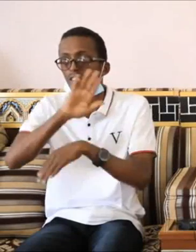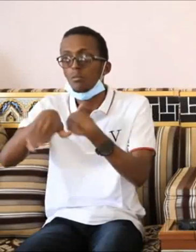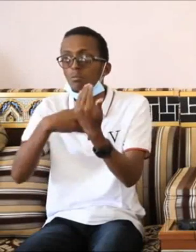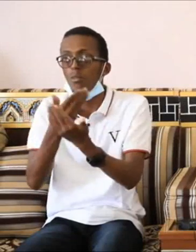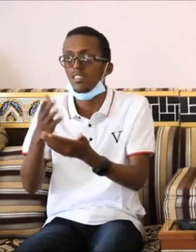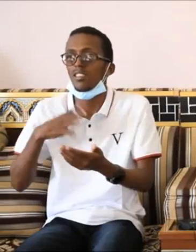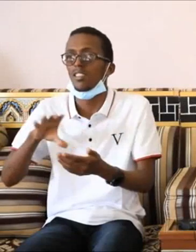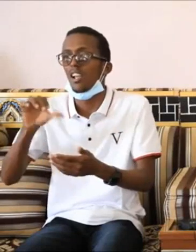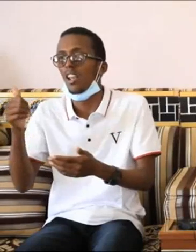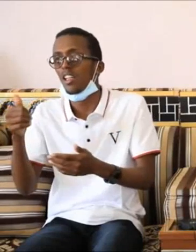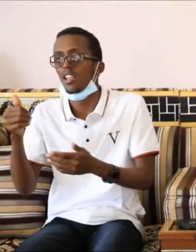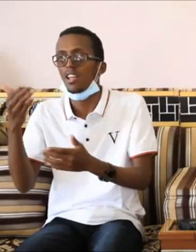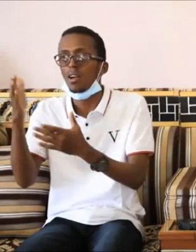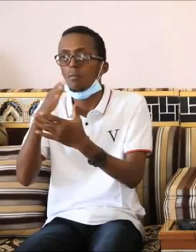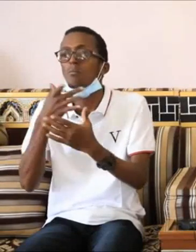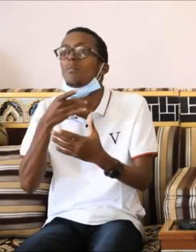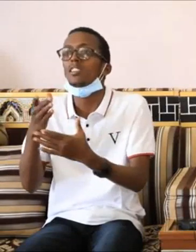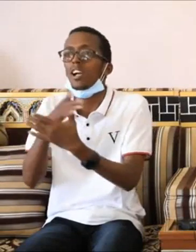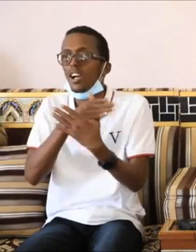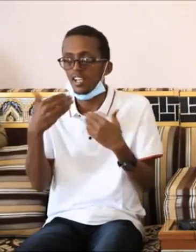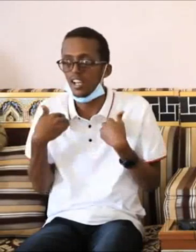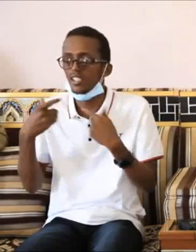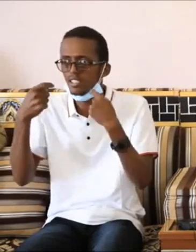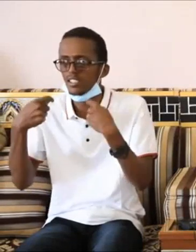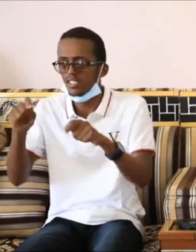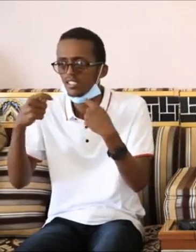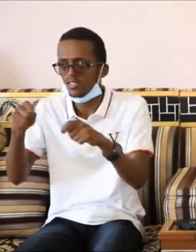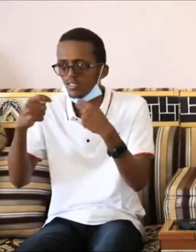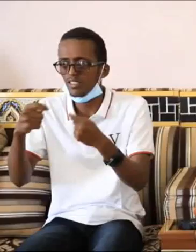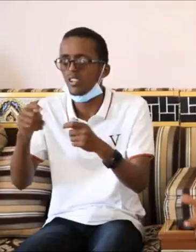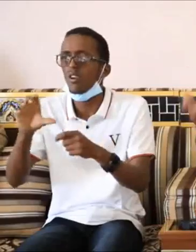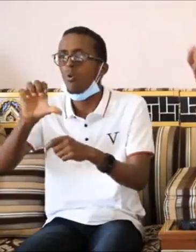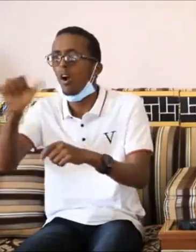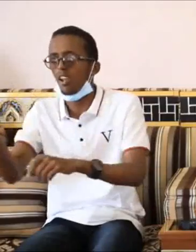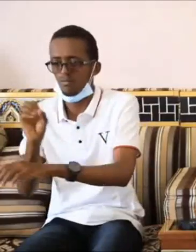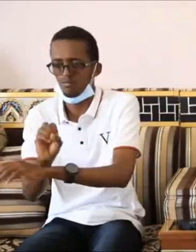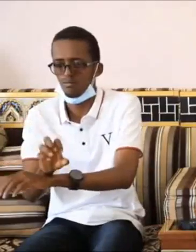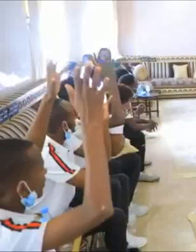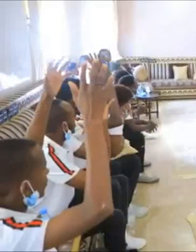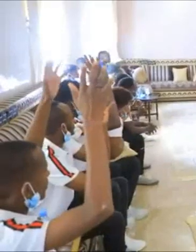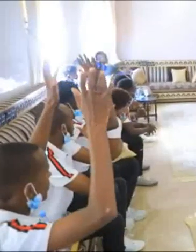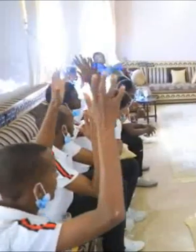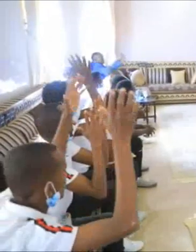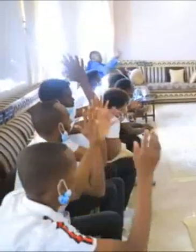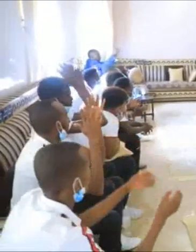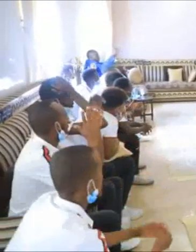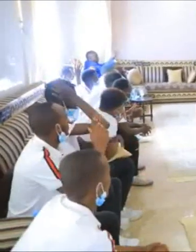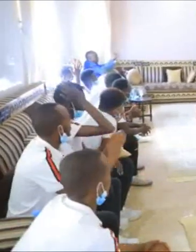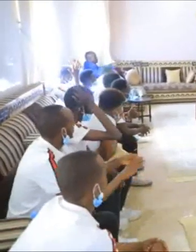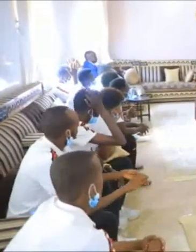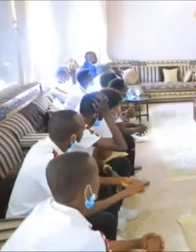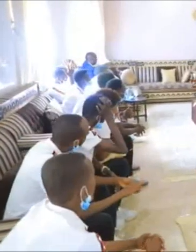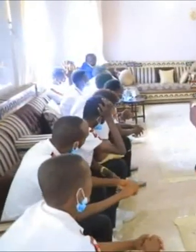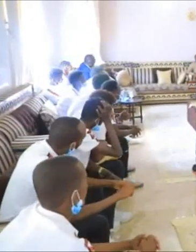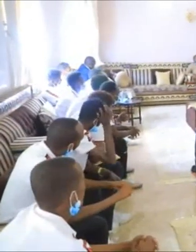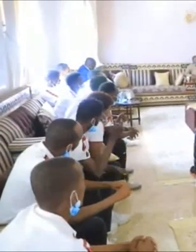qaban dhiirigelisaan dadaal badan samaysaan aad iyo aad kuwa kalena sano kale soo qaada oo laga yaabaa inay niyadda jabtay